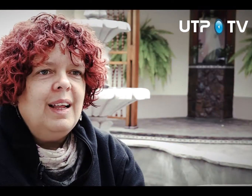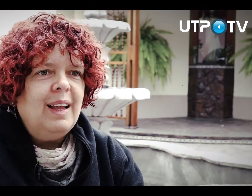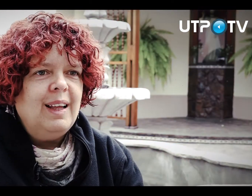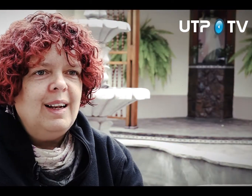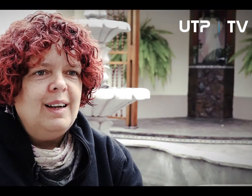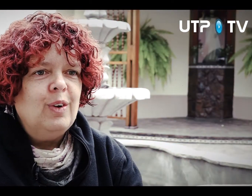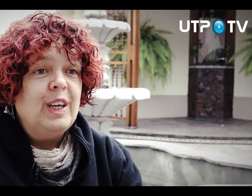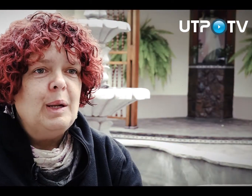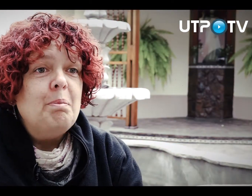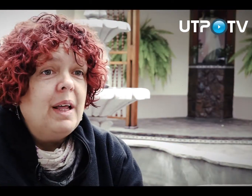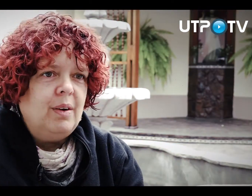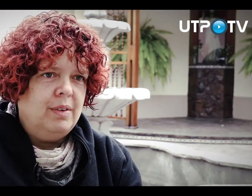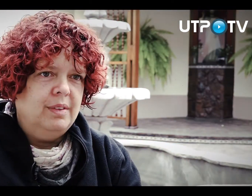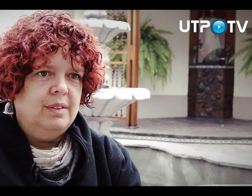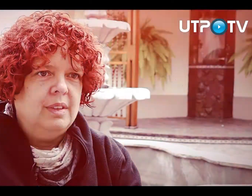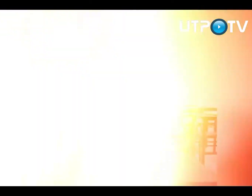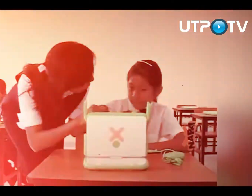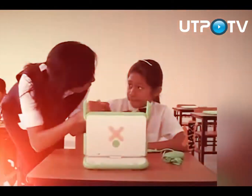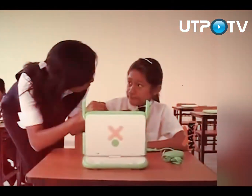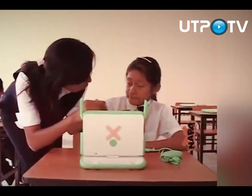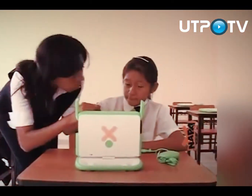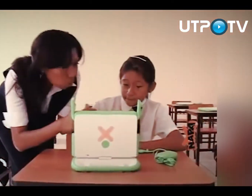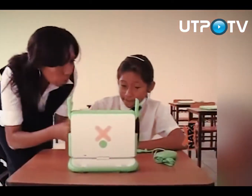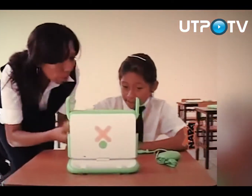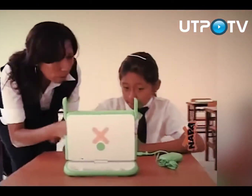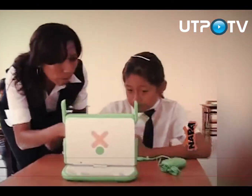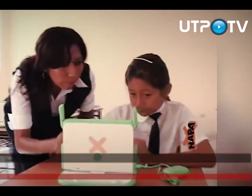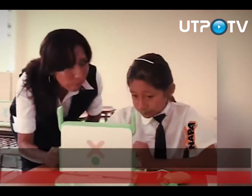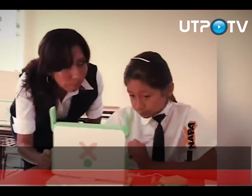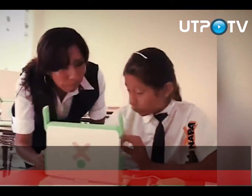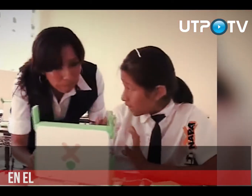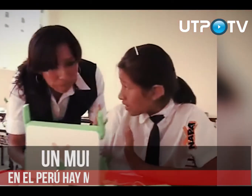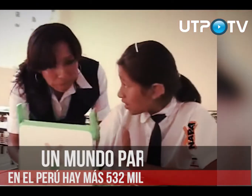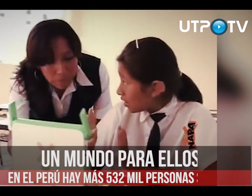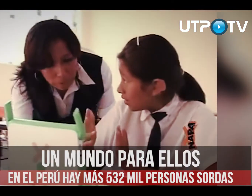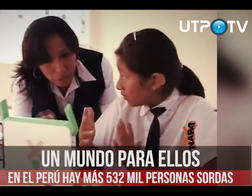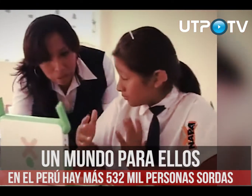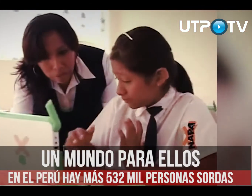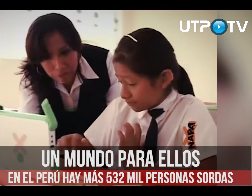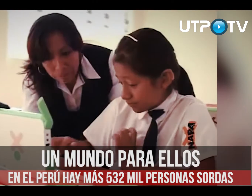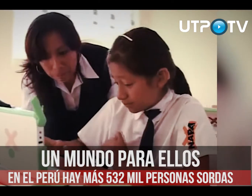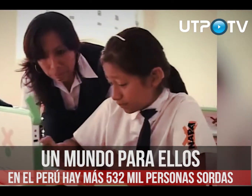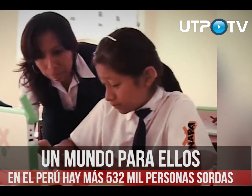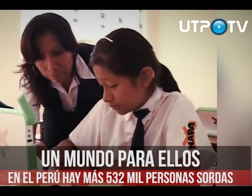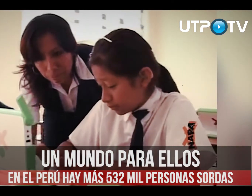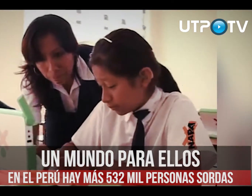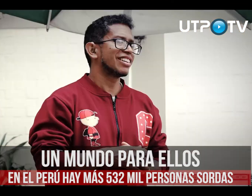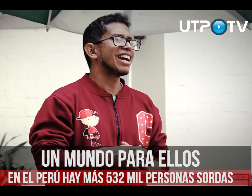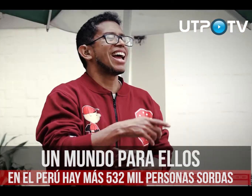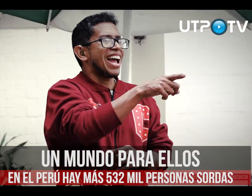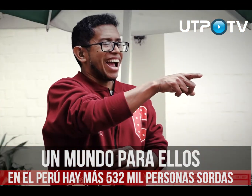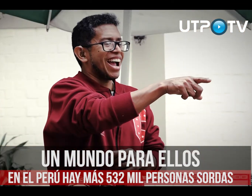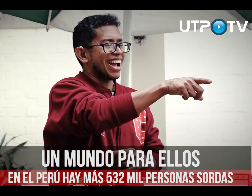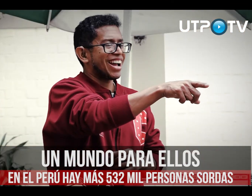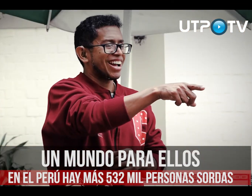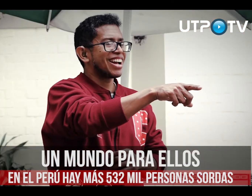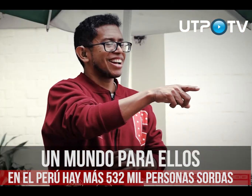no quieren verlo. En el país no existen escuelas para intérpretes de lengua de señas y tan solo